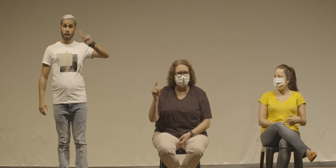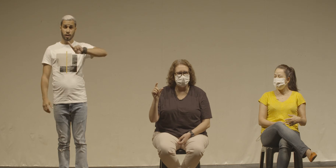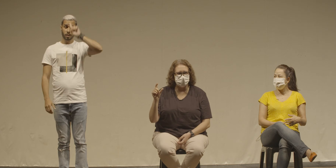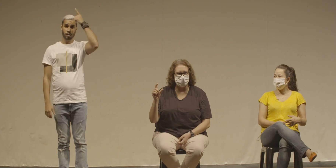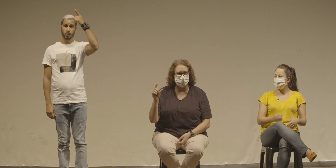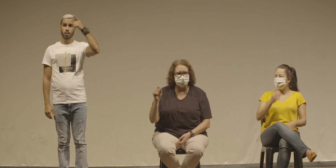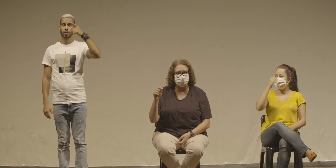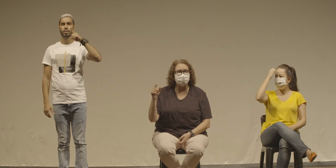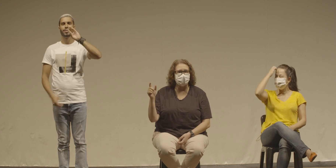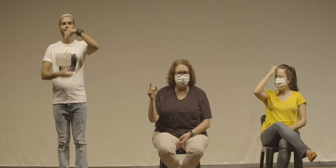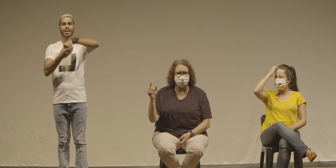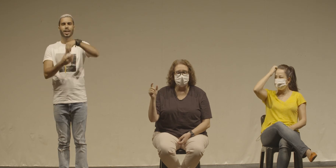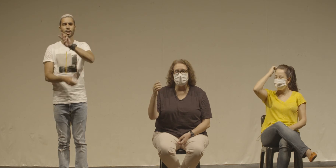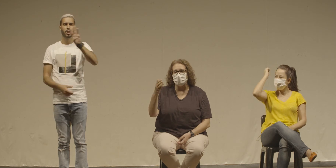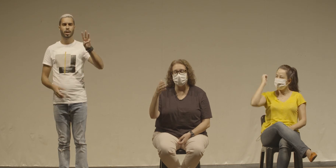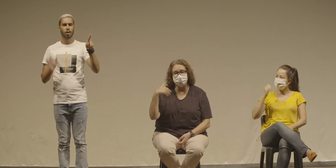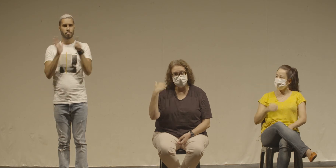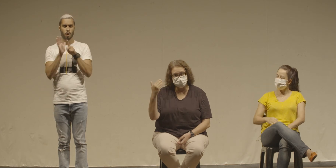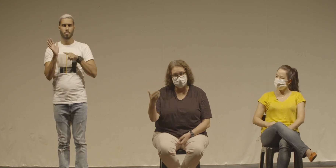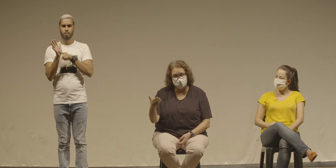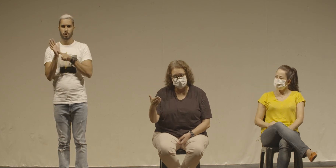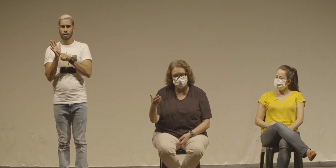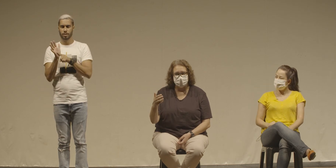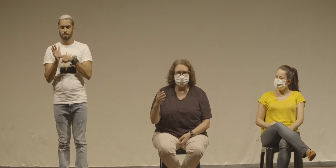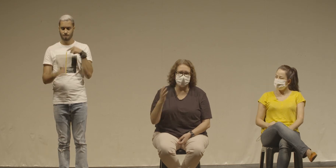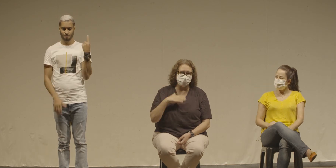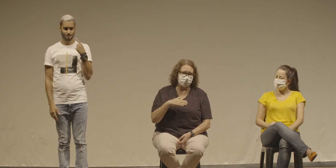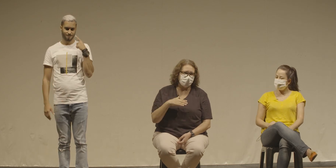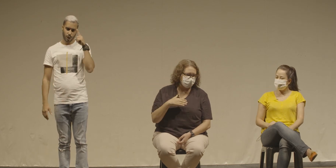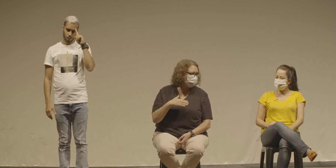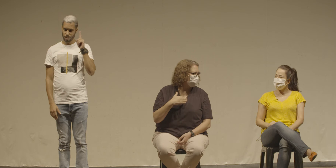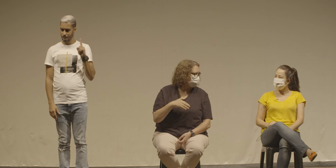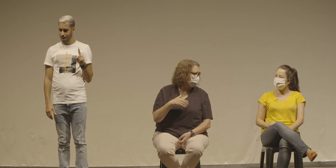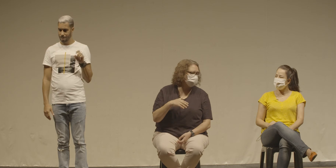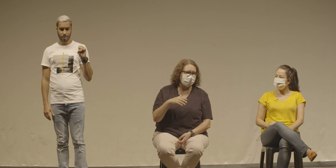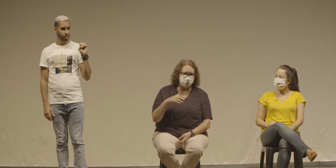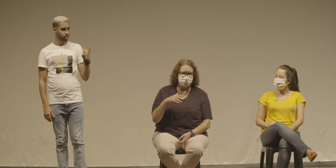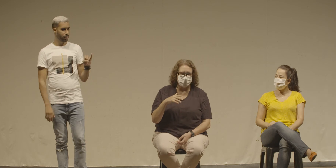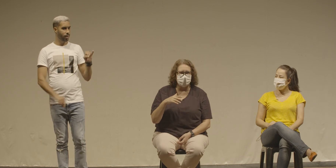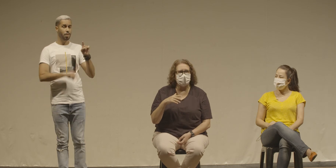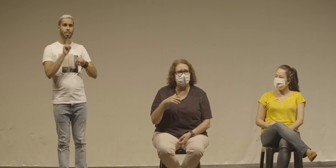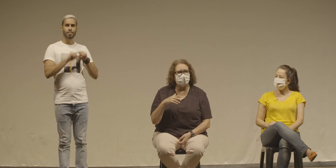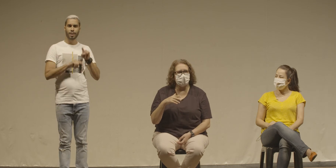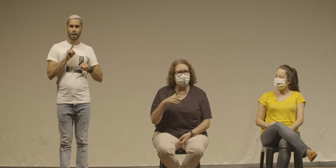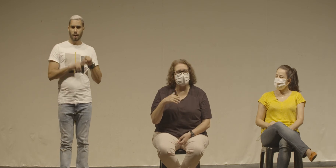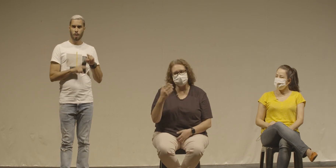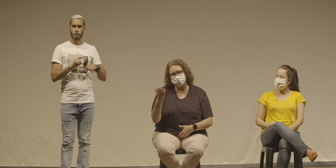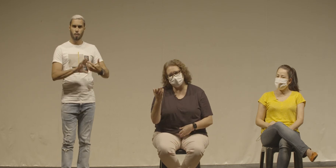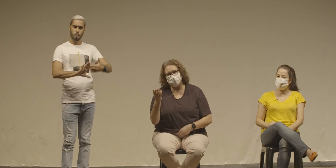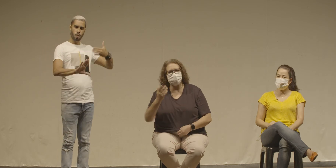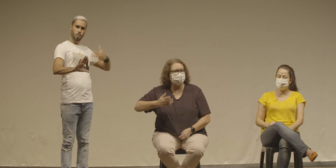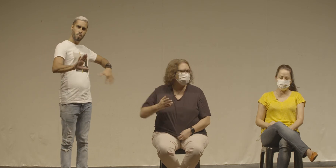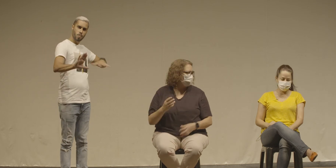site de pesquisa. A gente não sabe se o material bruto que a gente tem vai